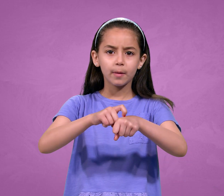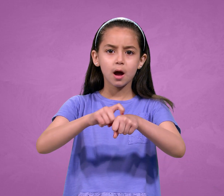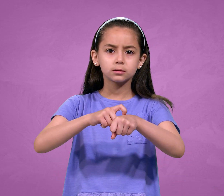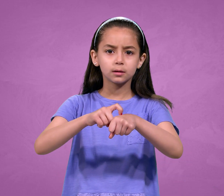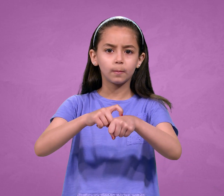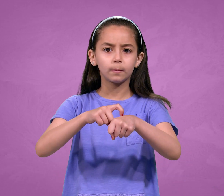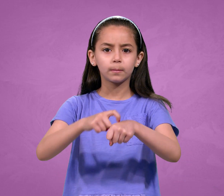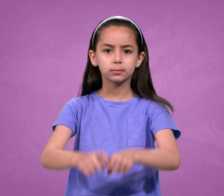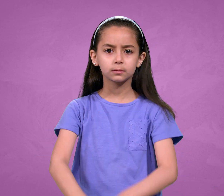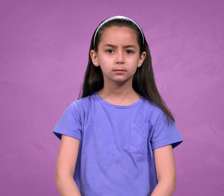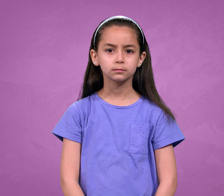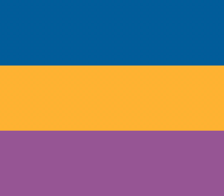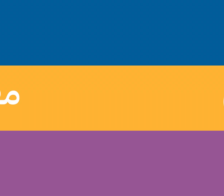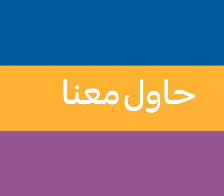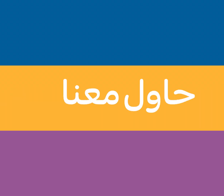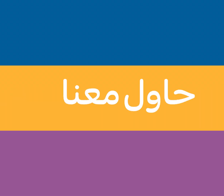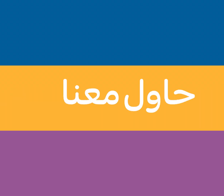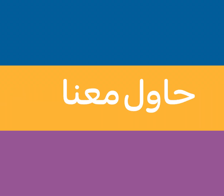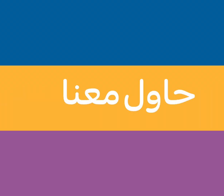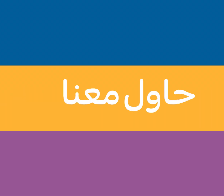أو العصبية. حاول معنا.